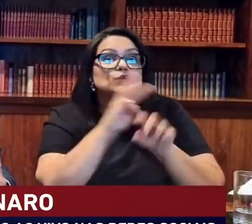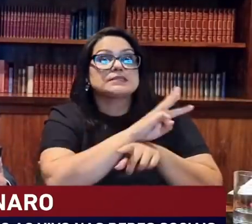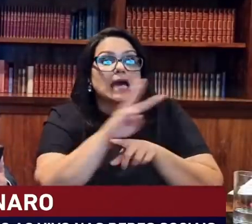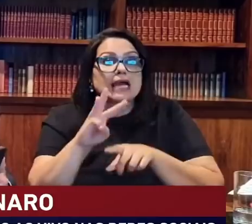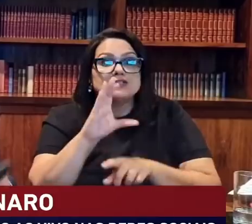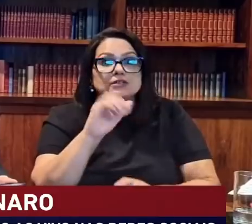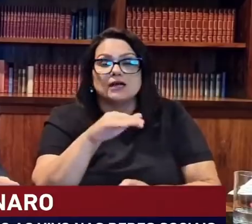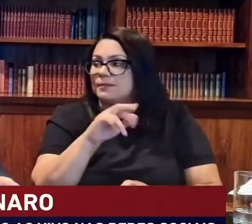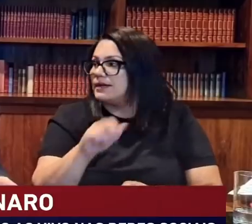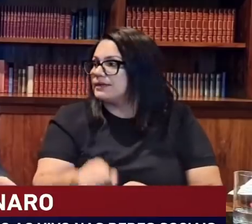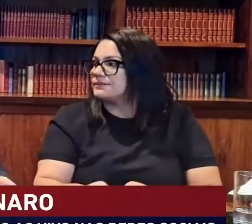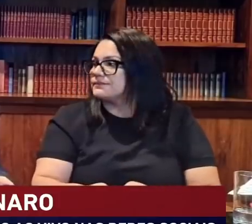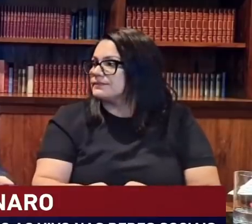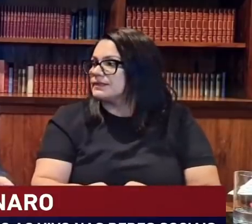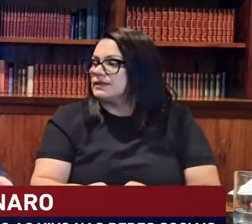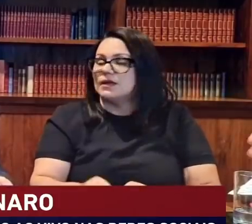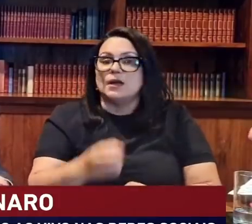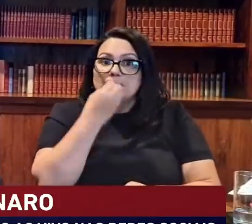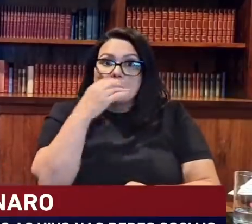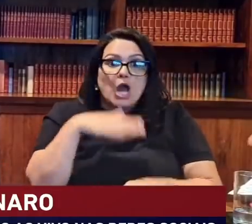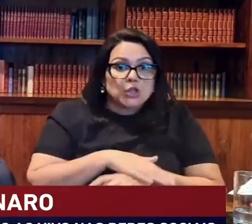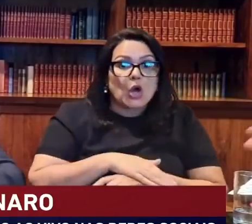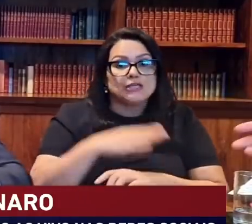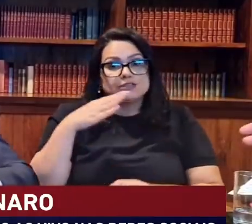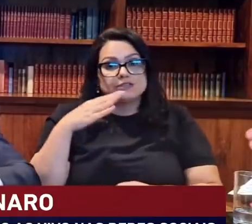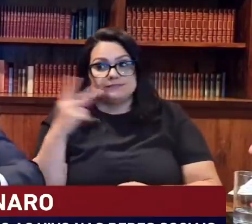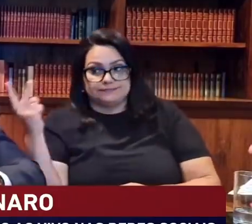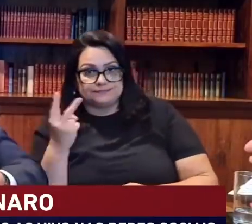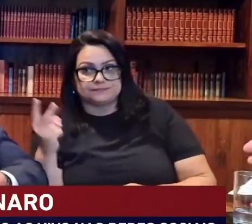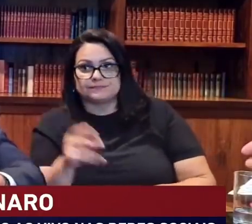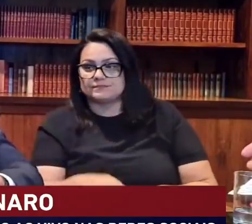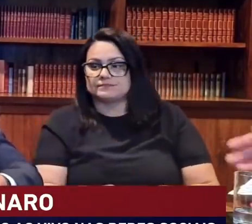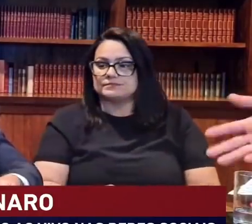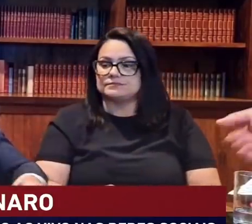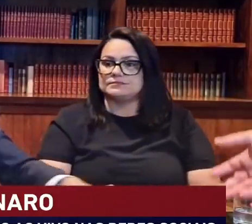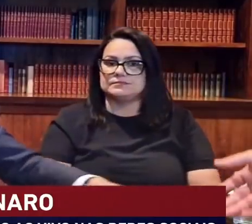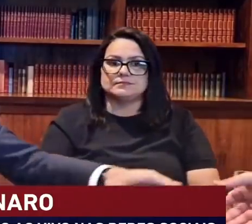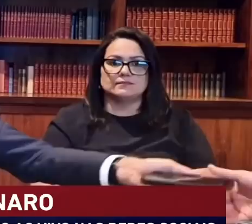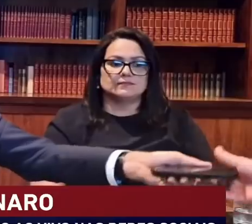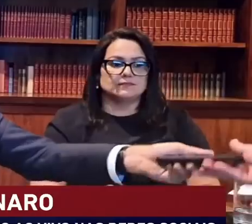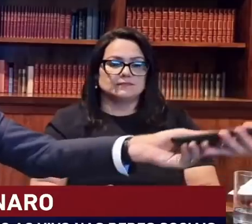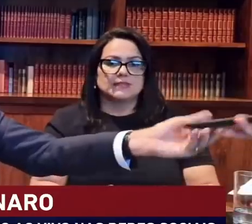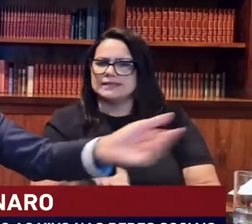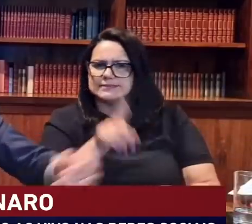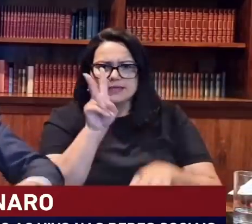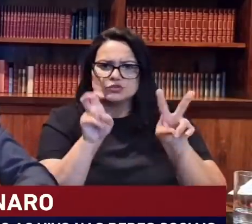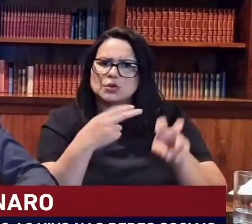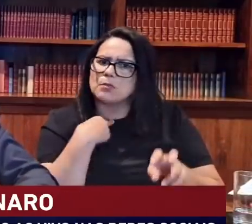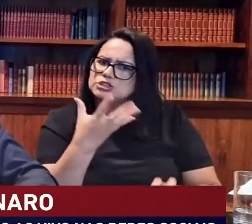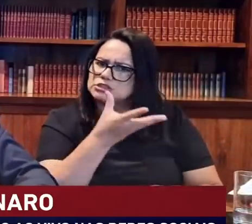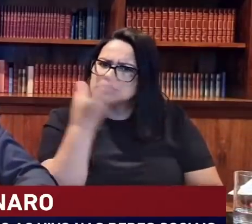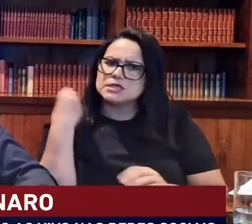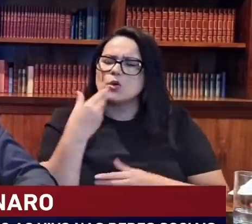ser para Damares. Boa noite, presidente Bolsonaro. Boa noite, ministro Damares. Ministro, esse caso não pode ser esquecido rapidamente. Que tipo